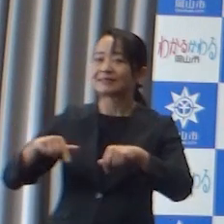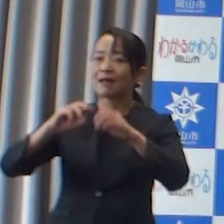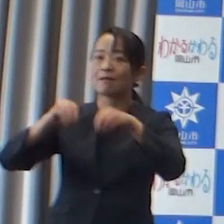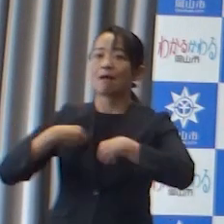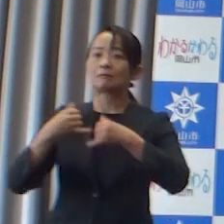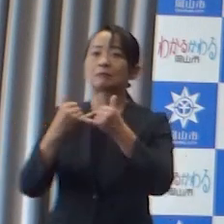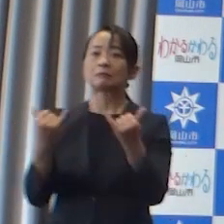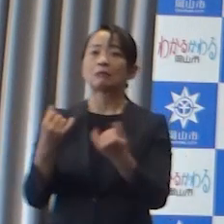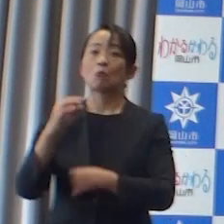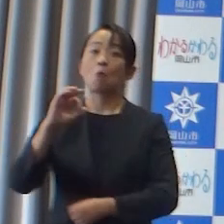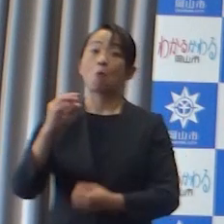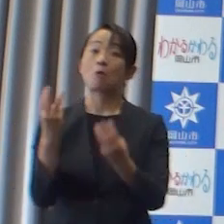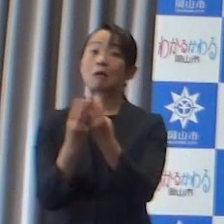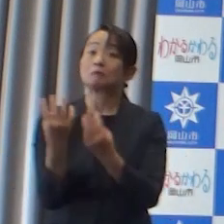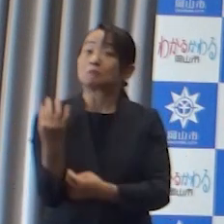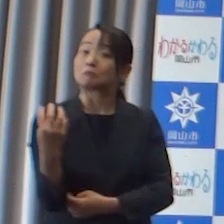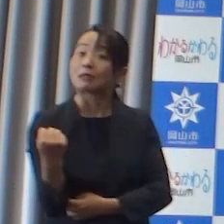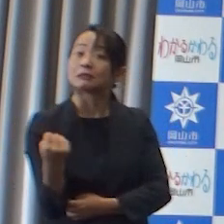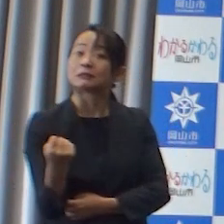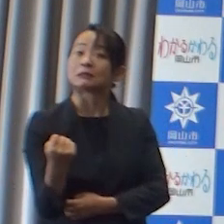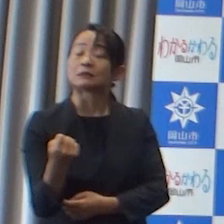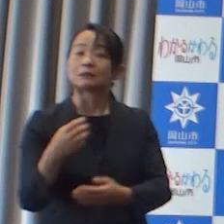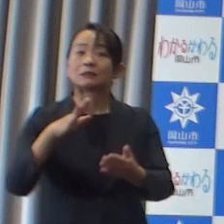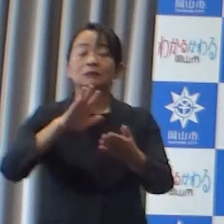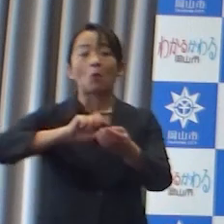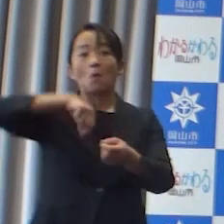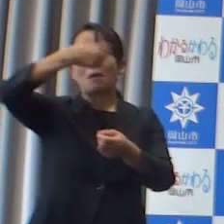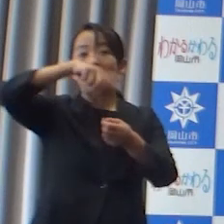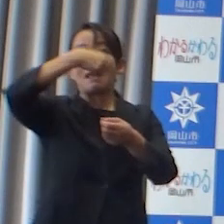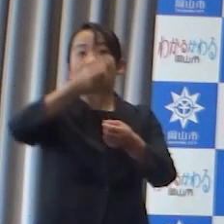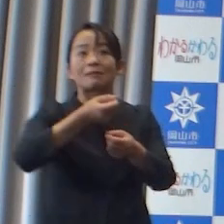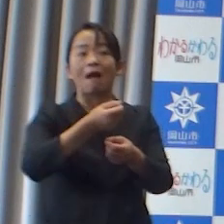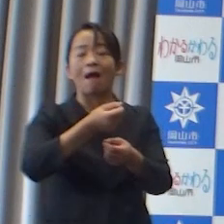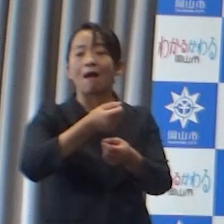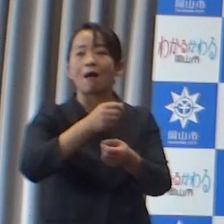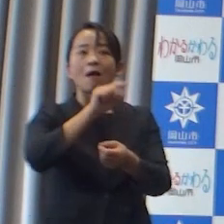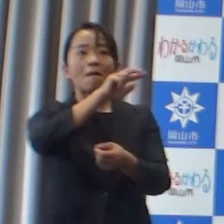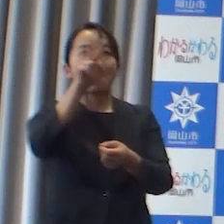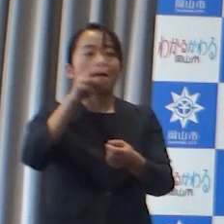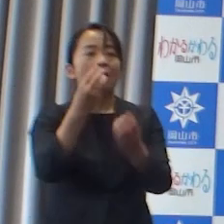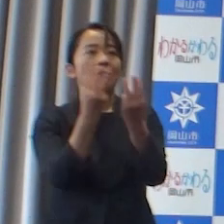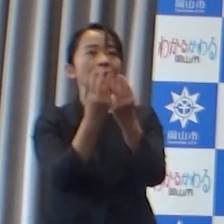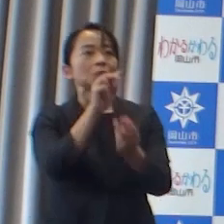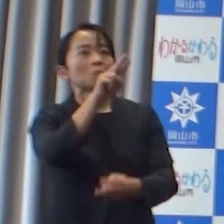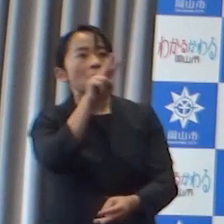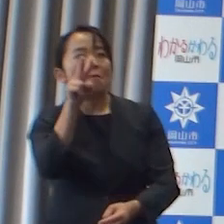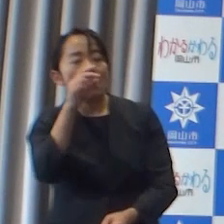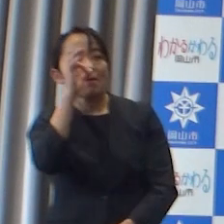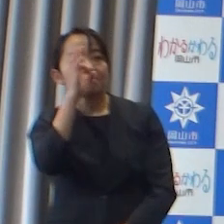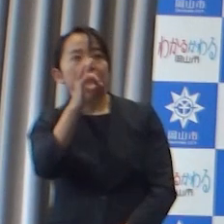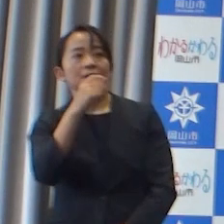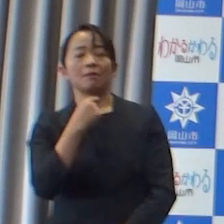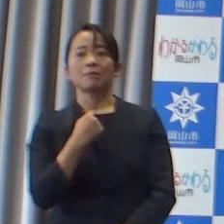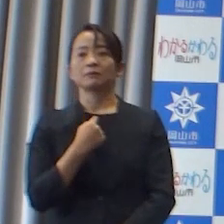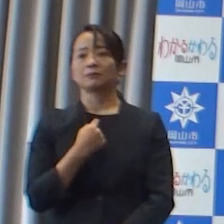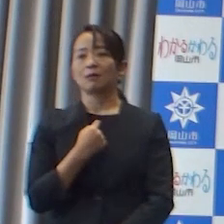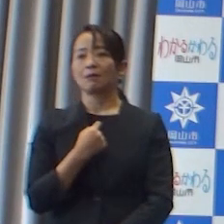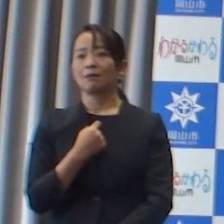染者が何人だったっていうカレンダーを、まあ、貼ってね、見てたんですけど、